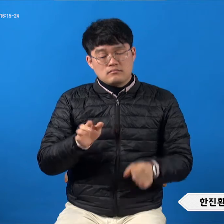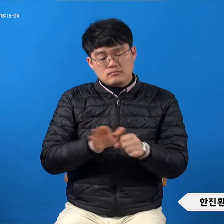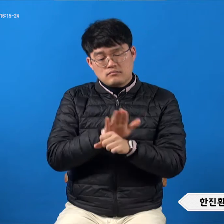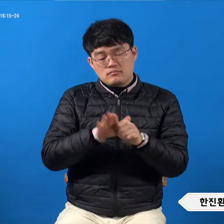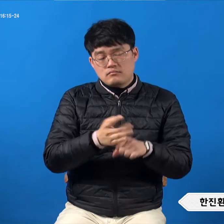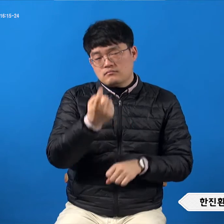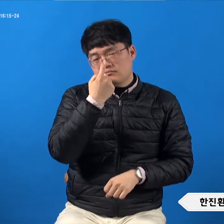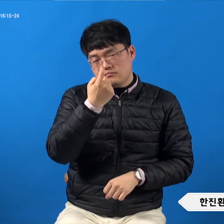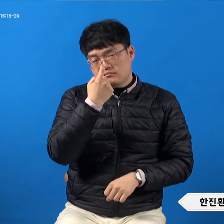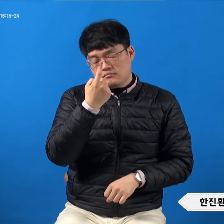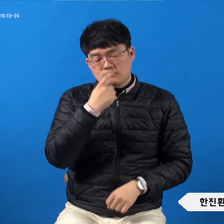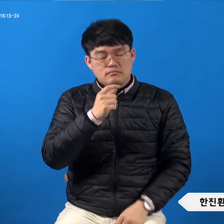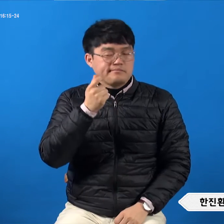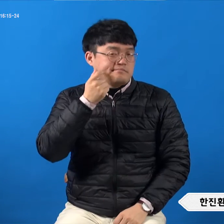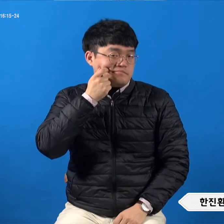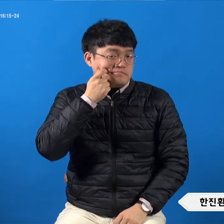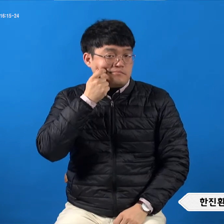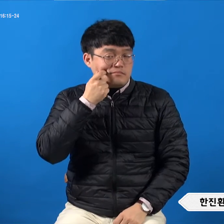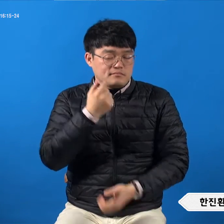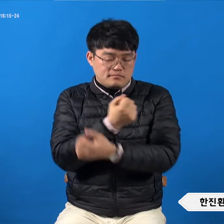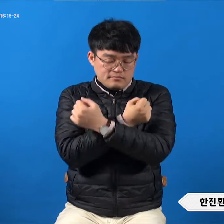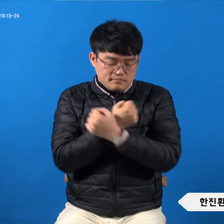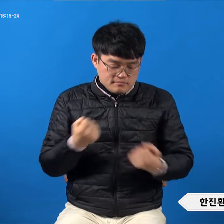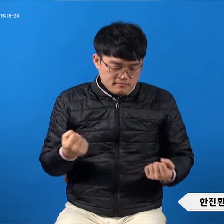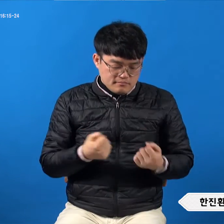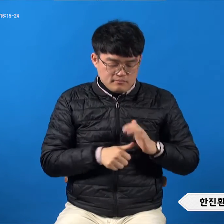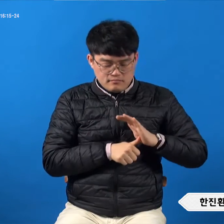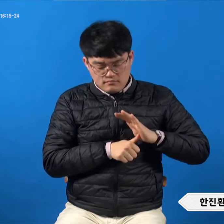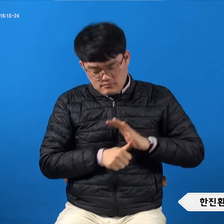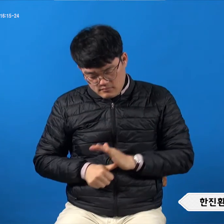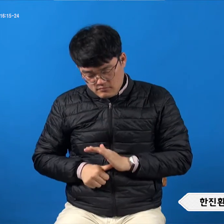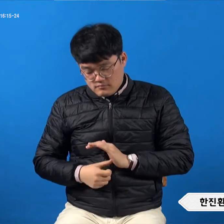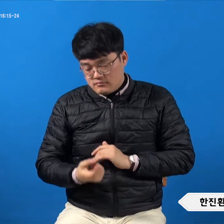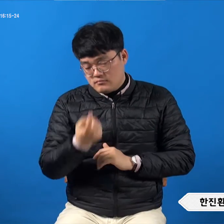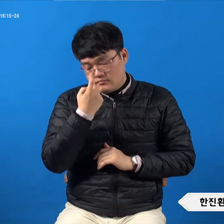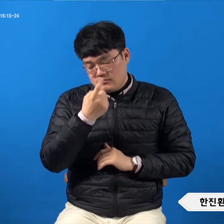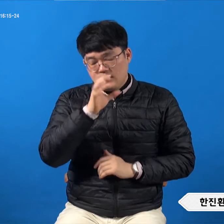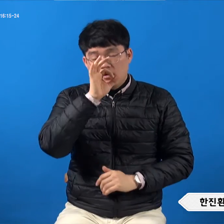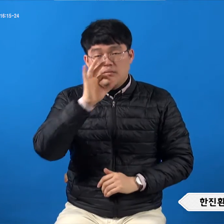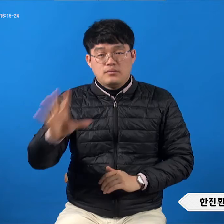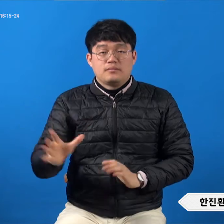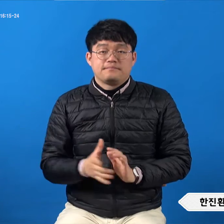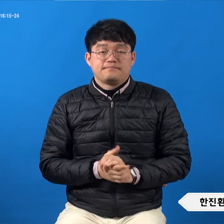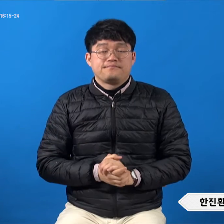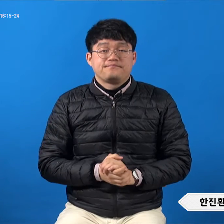배울 수 없습니다. 용서도 인내도 배울 수가 없습니다.